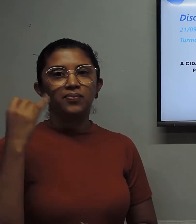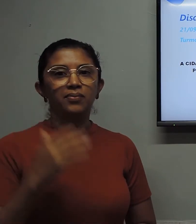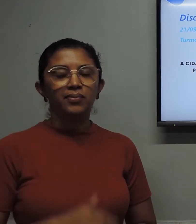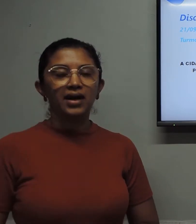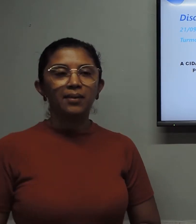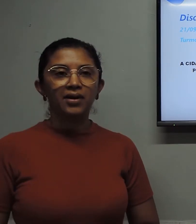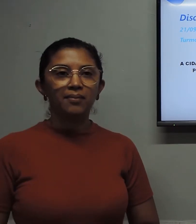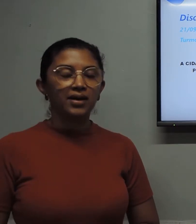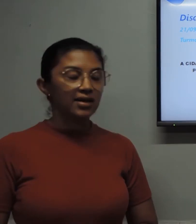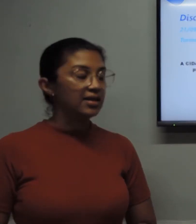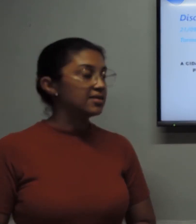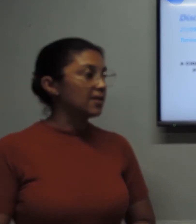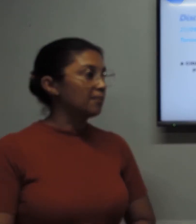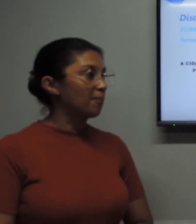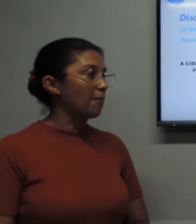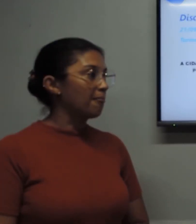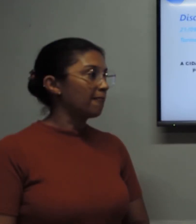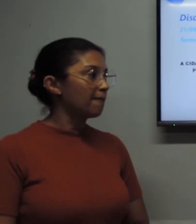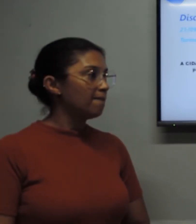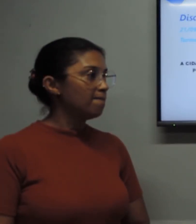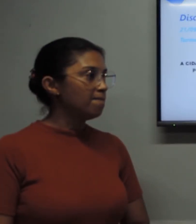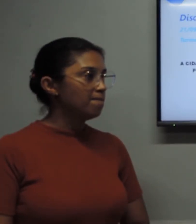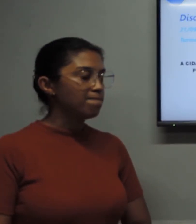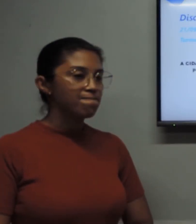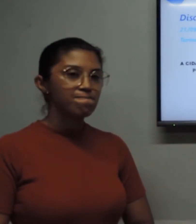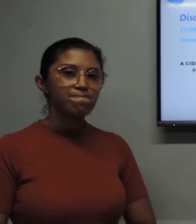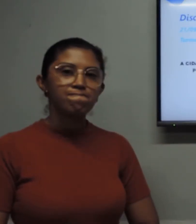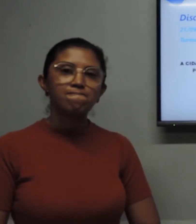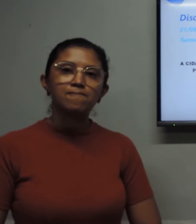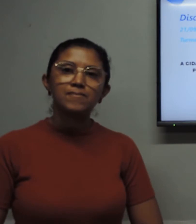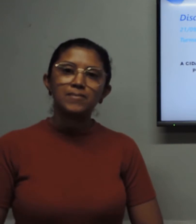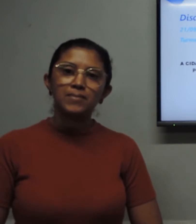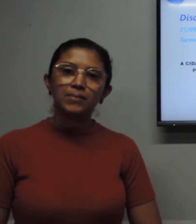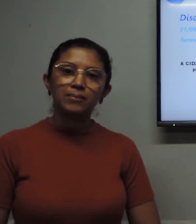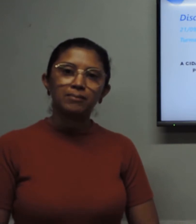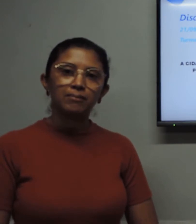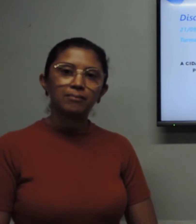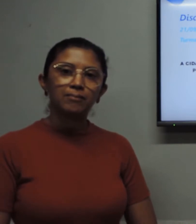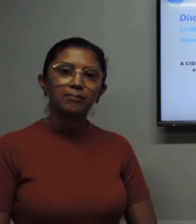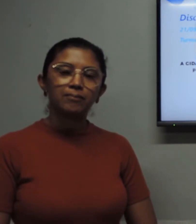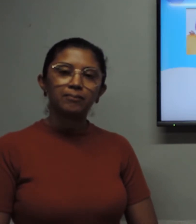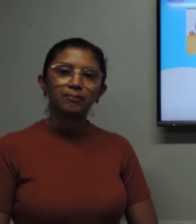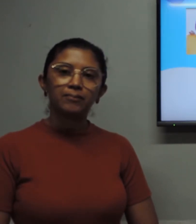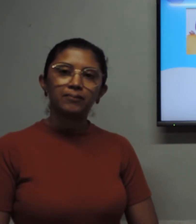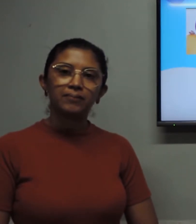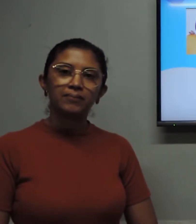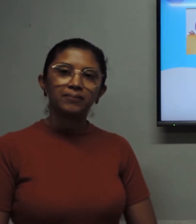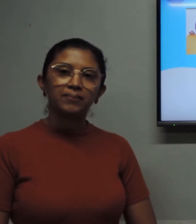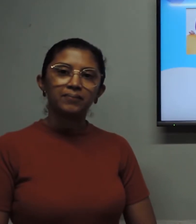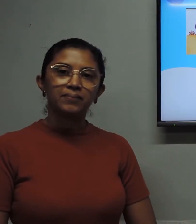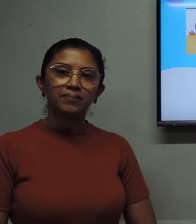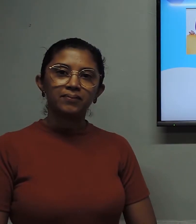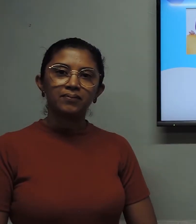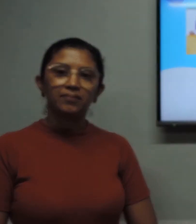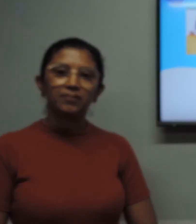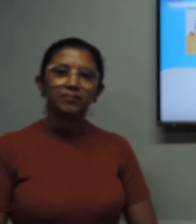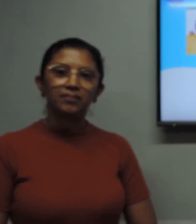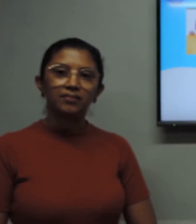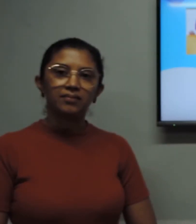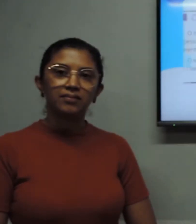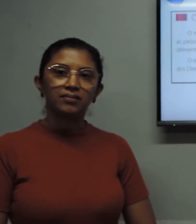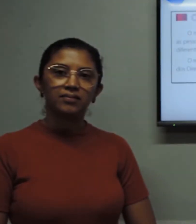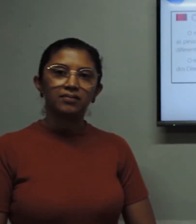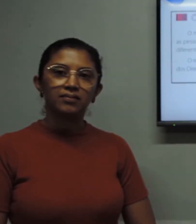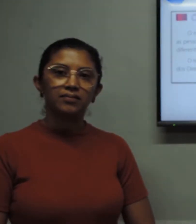importante para eles, né? Que bacana, né? Então, olha só o que que nós vamos falar sobre